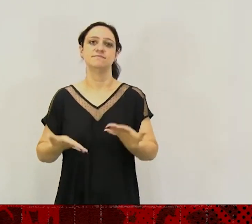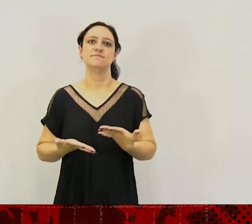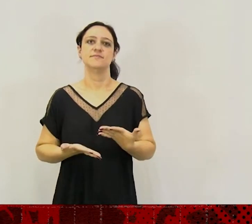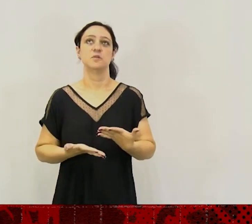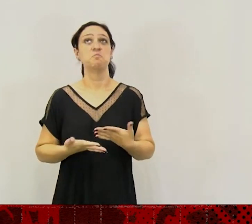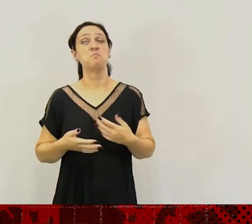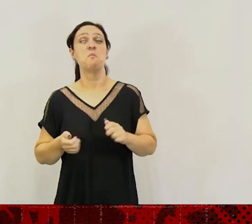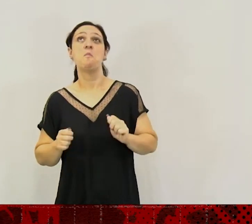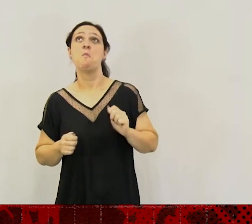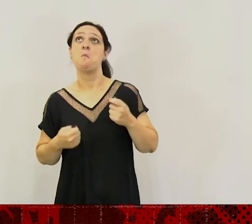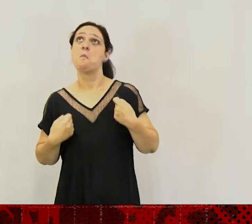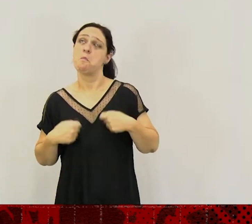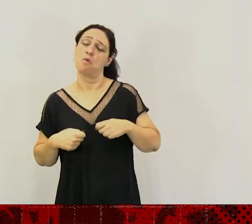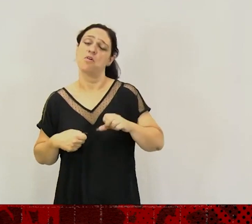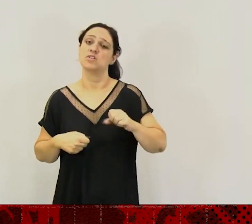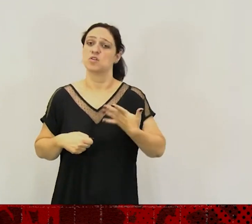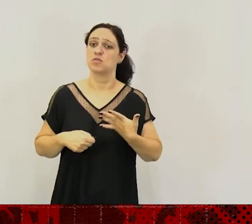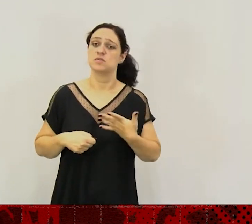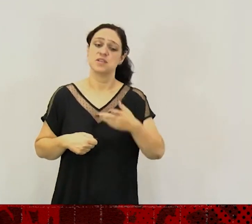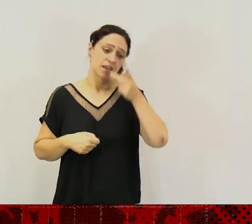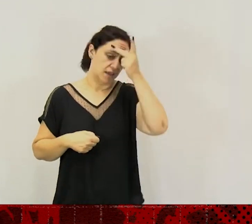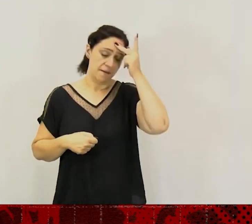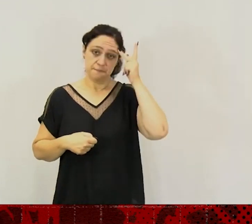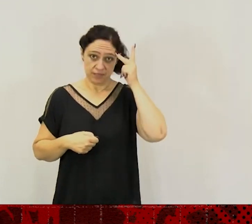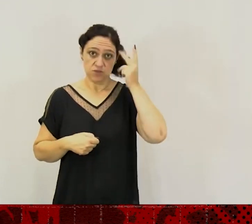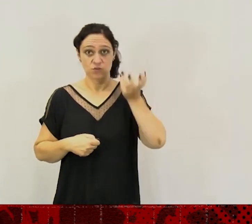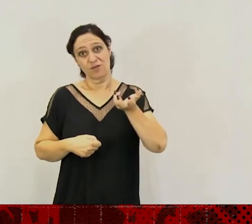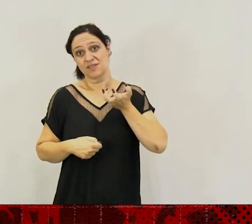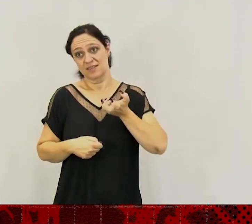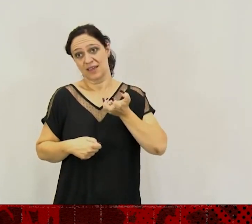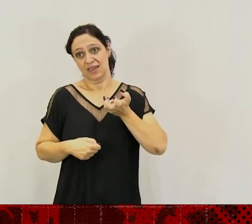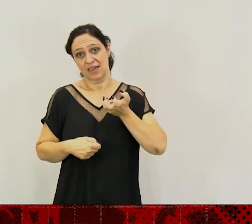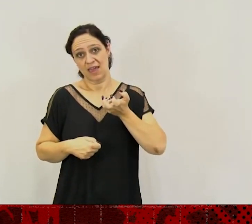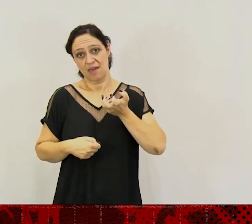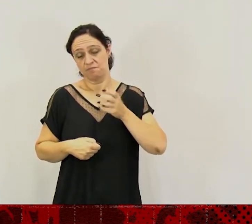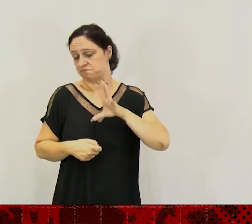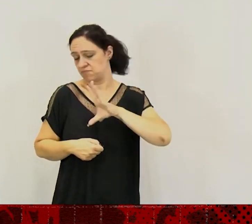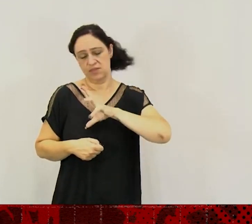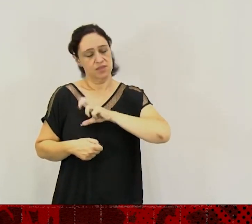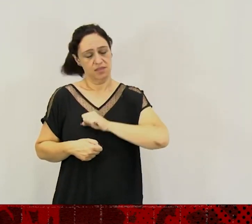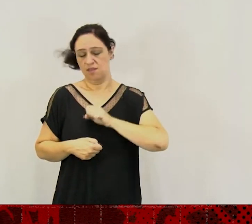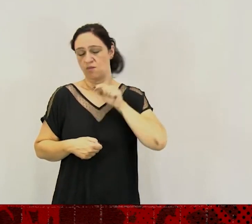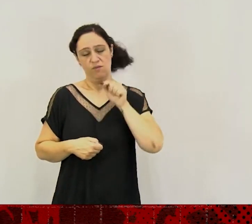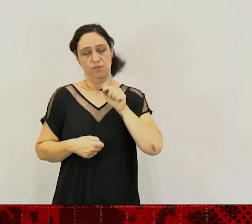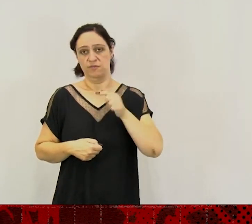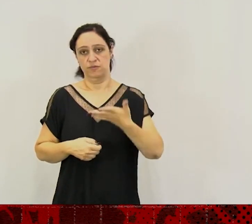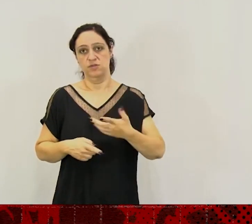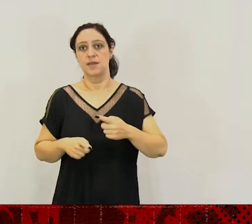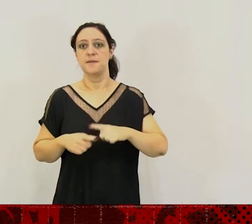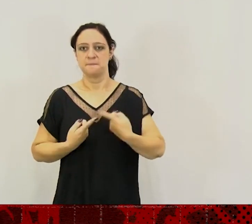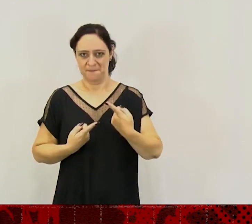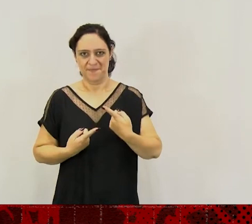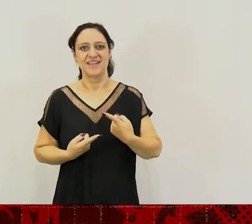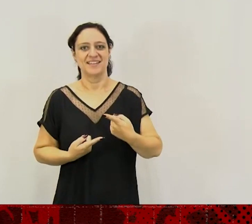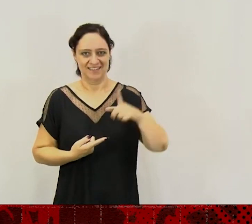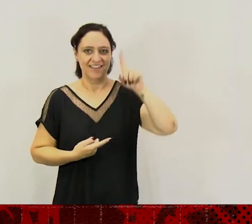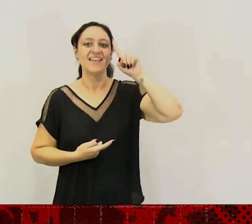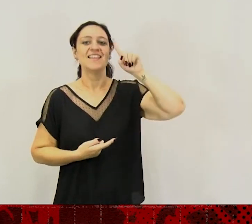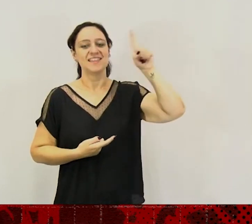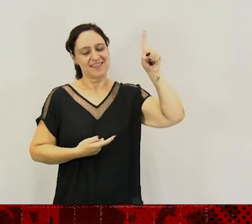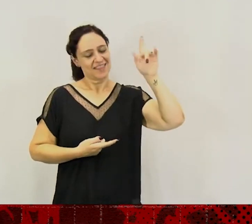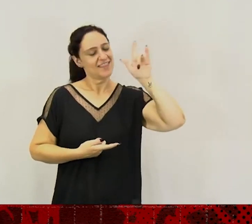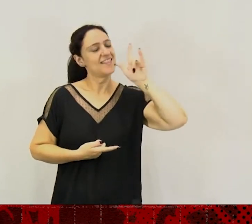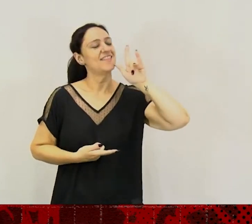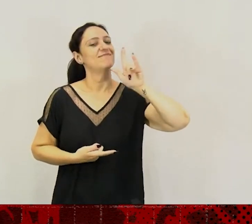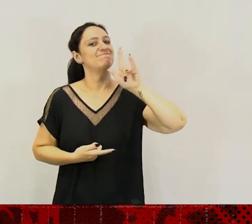seja amado por essa pessoa que você gostaria que amasse você, mas Deus